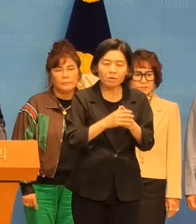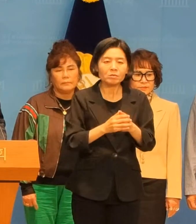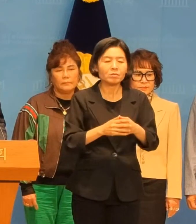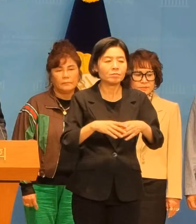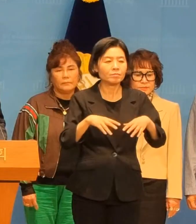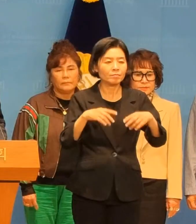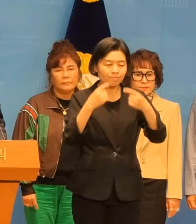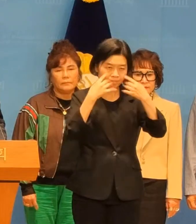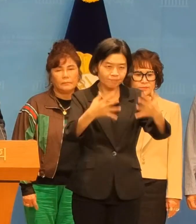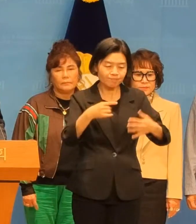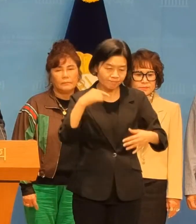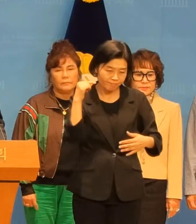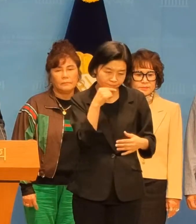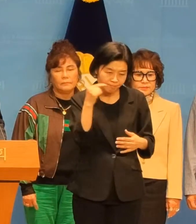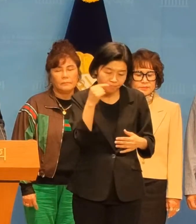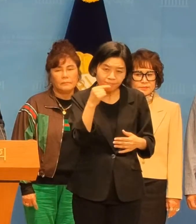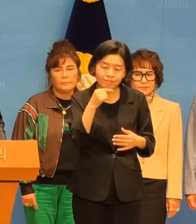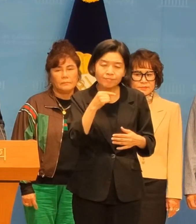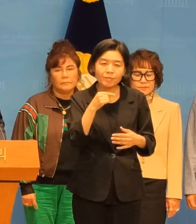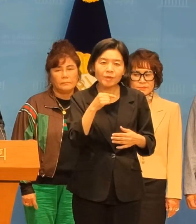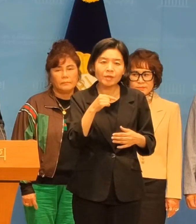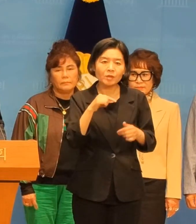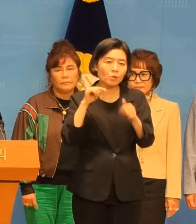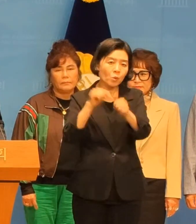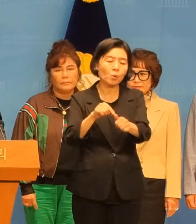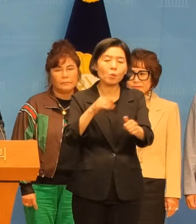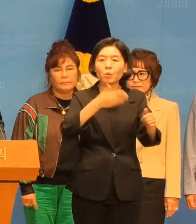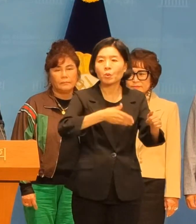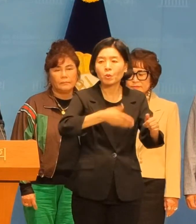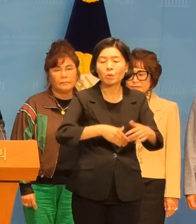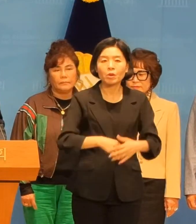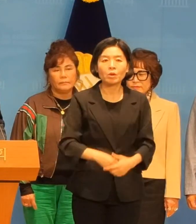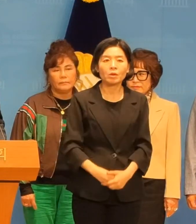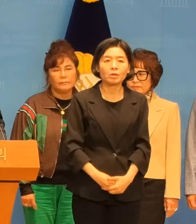엄정하게 조치해 주시기 바랍니다.